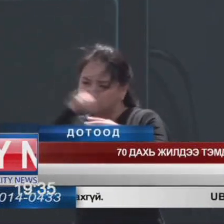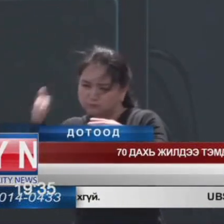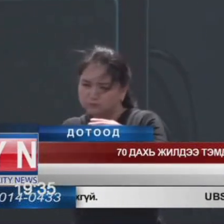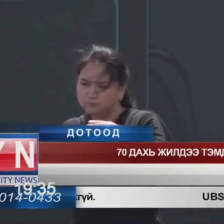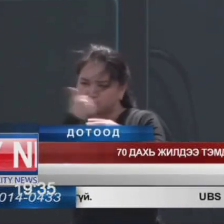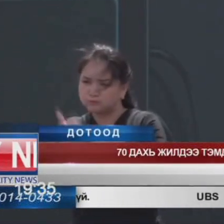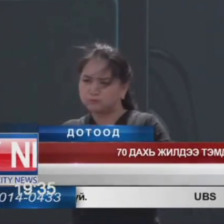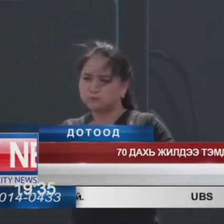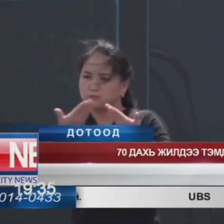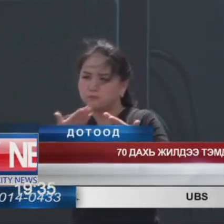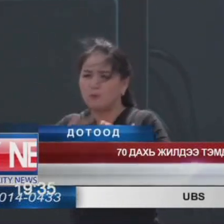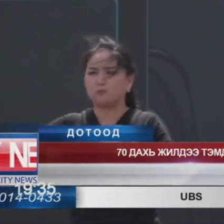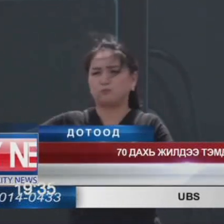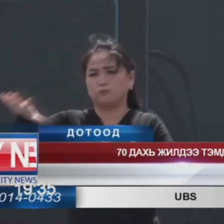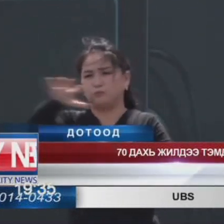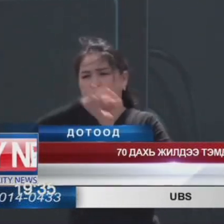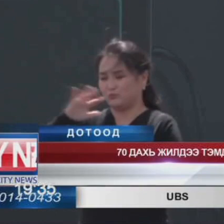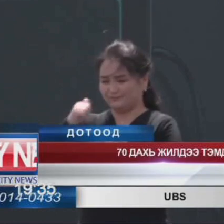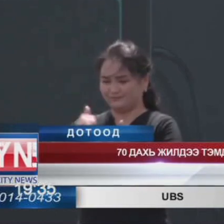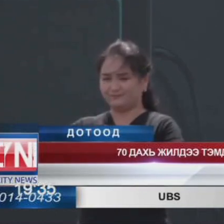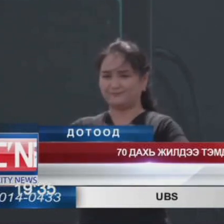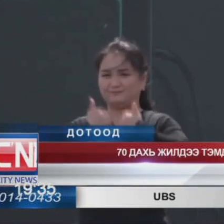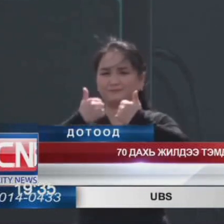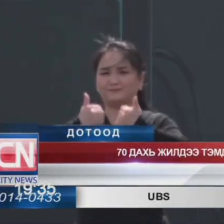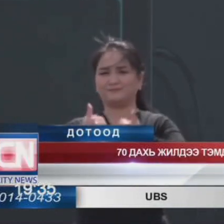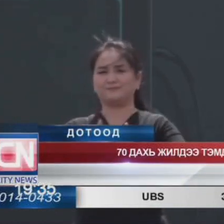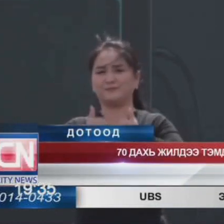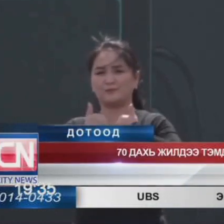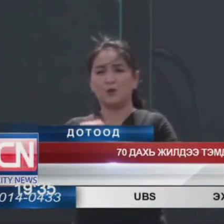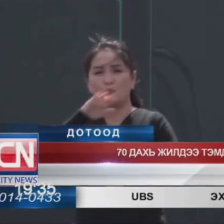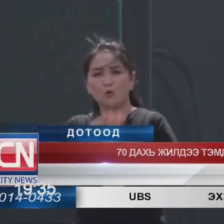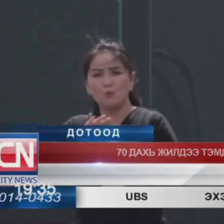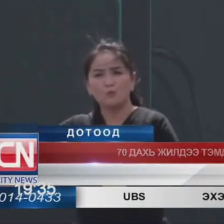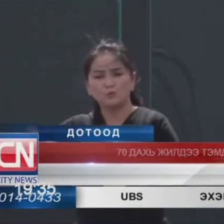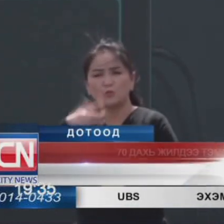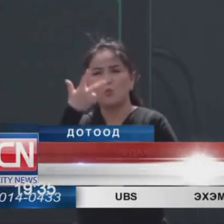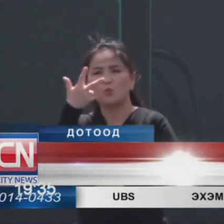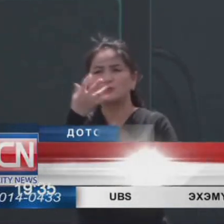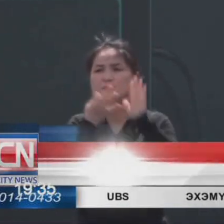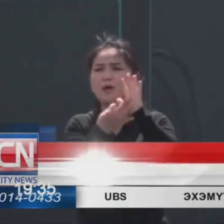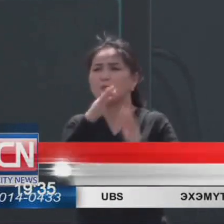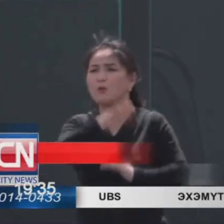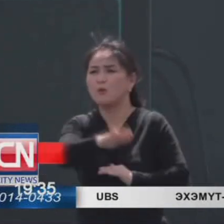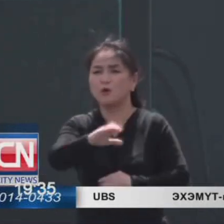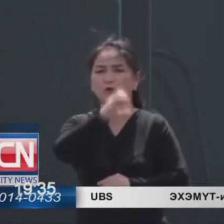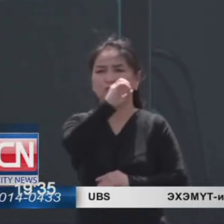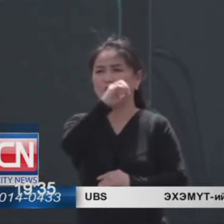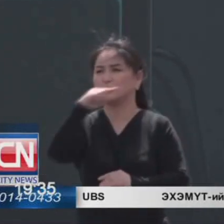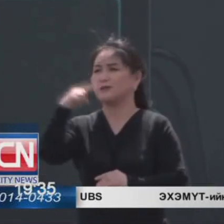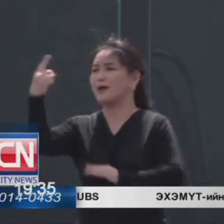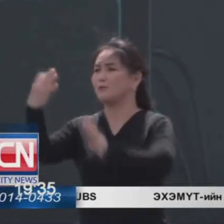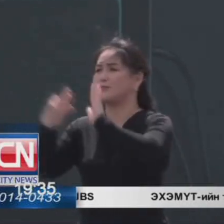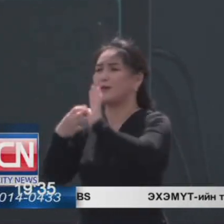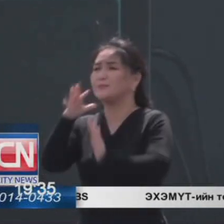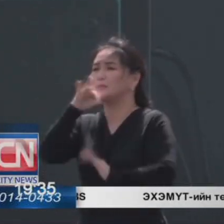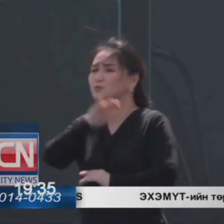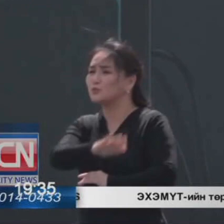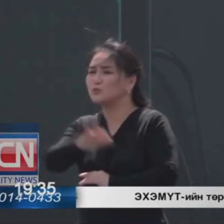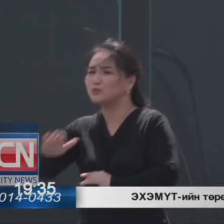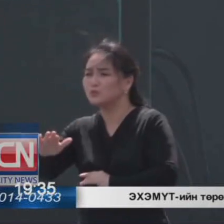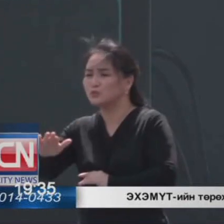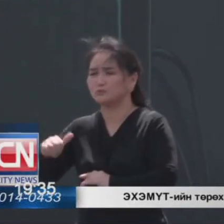бүхэн улс орноороо хандуулж ирсэн. Хүн амын 38% нойдоос 18